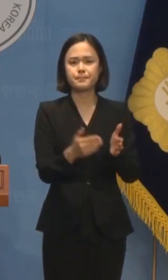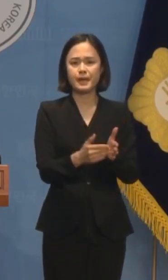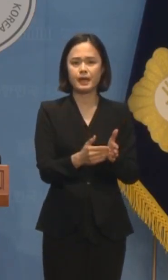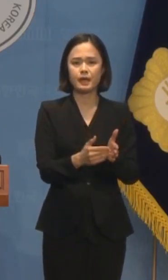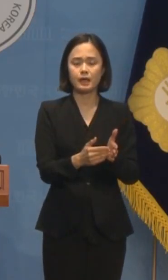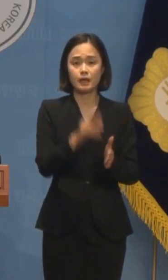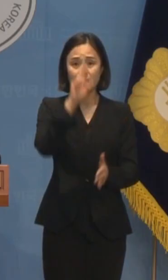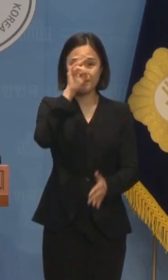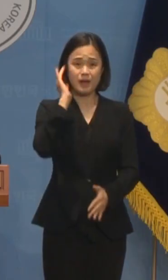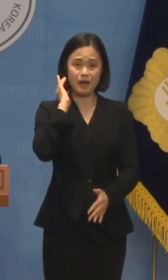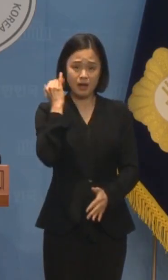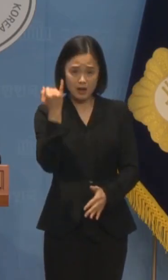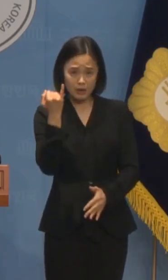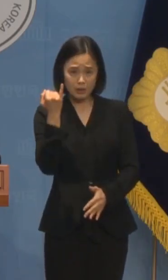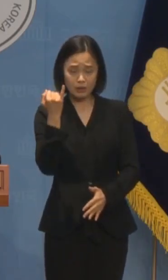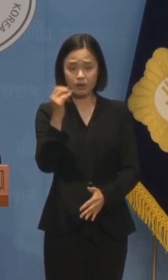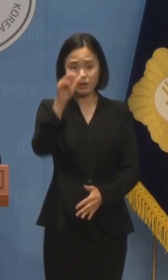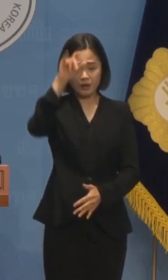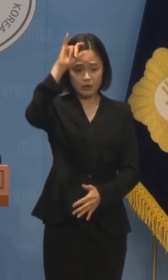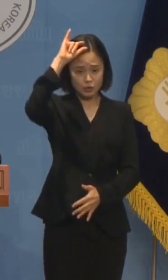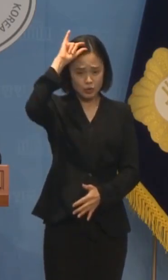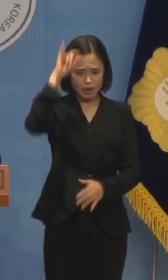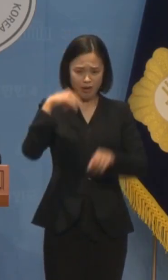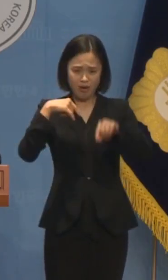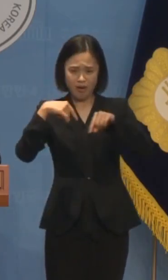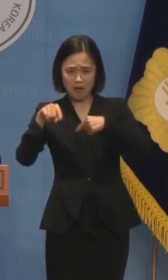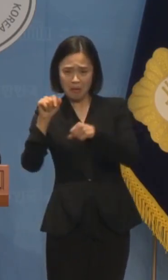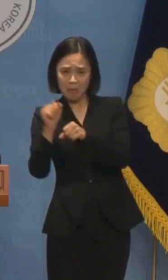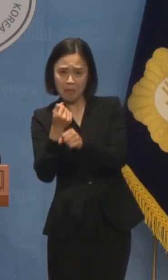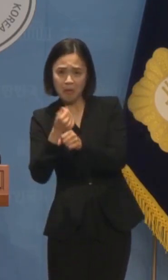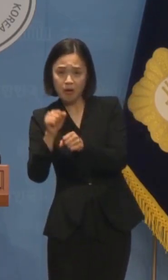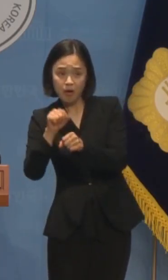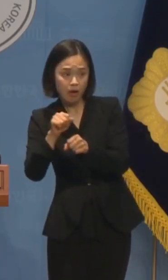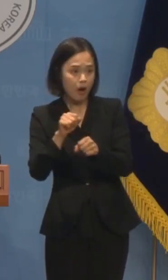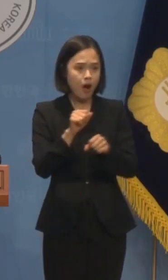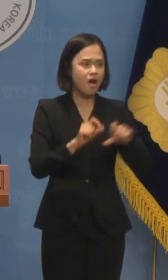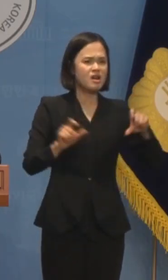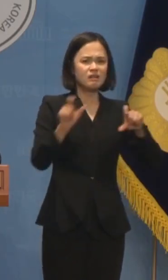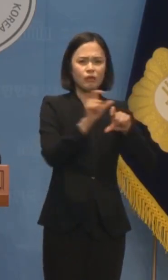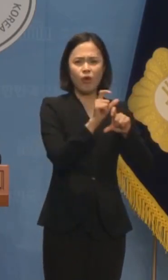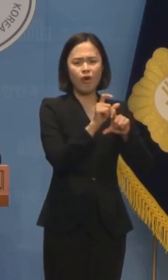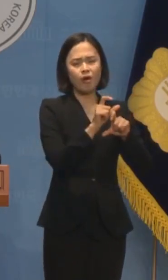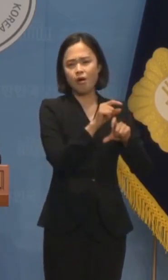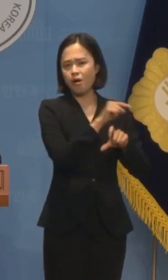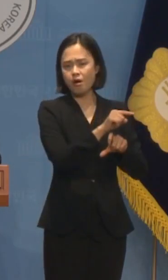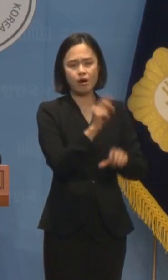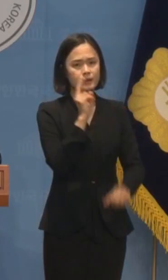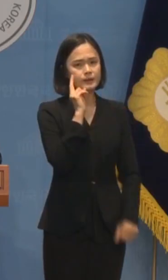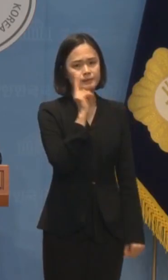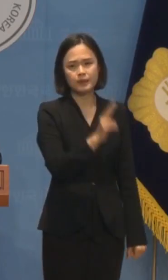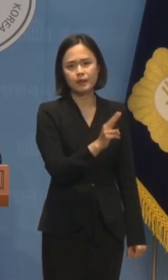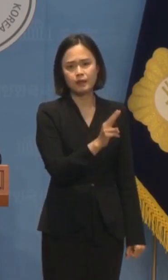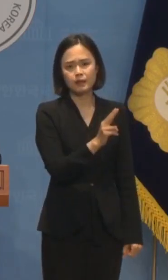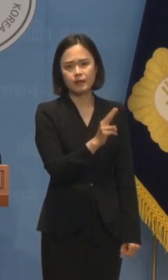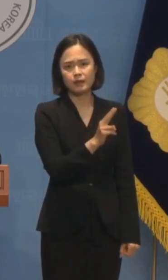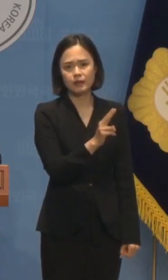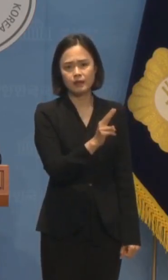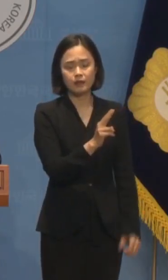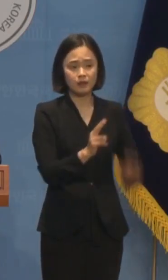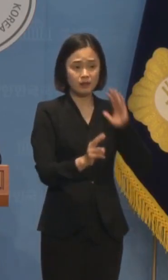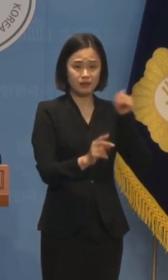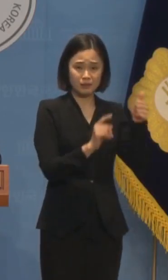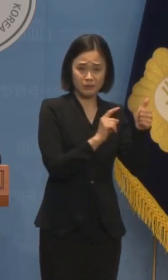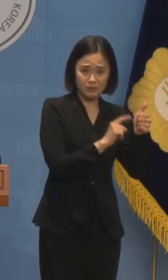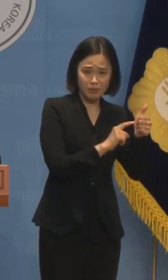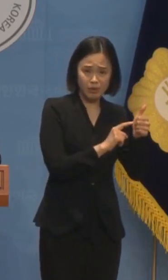더하면 더했지 부족함이 없습니다. 정권이 국정농단, 공천 개입, 권력